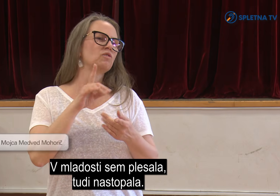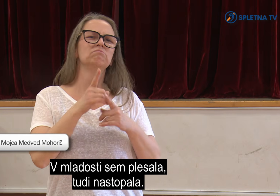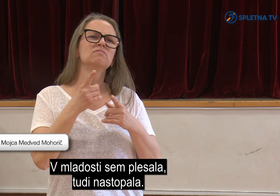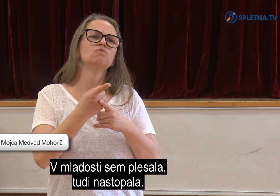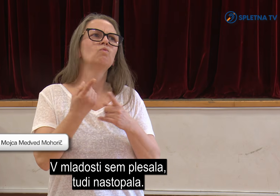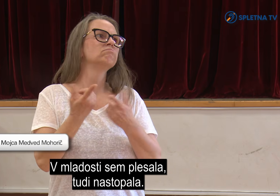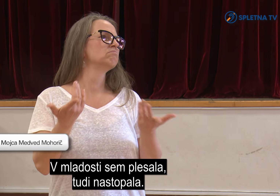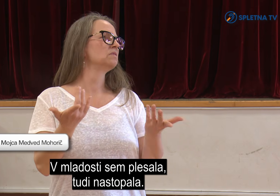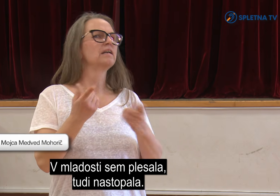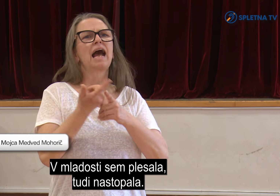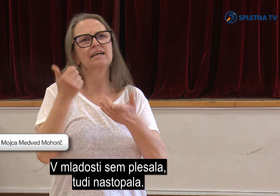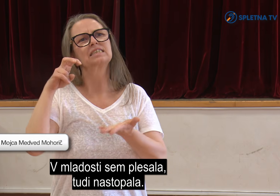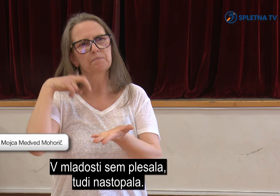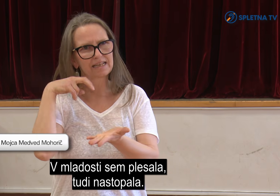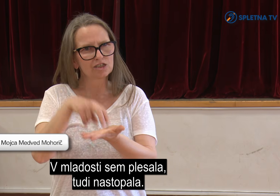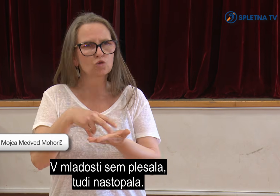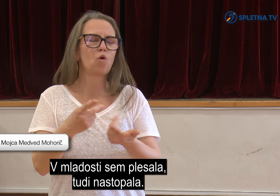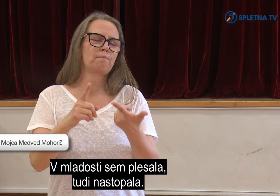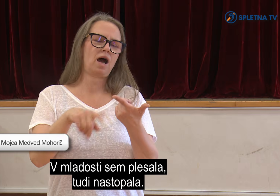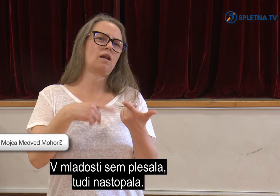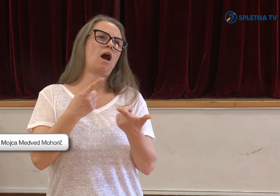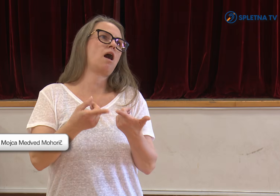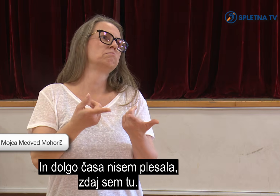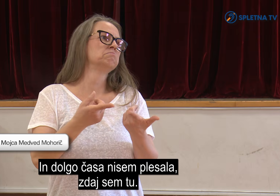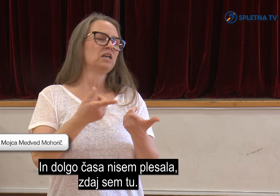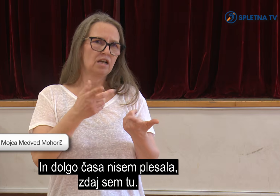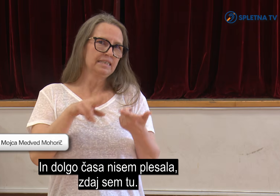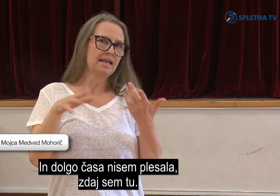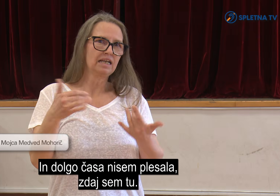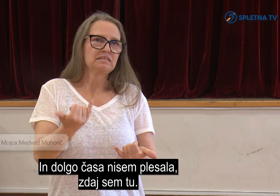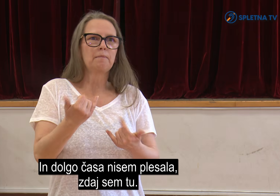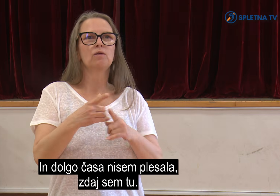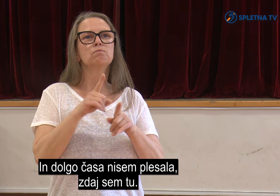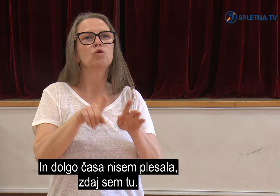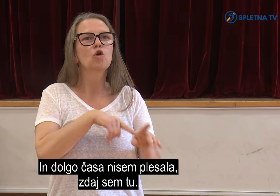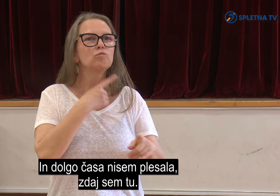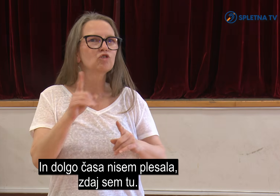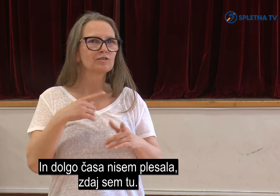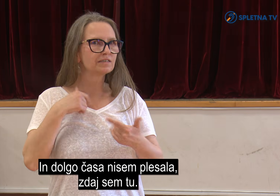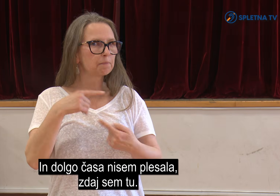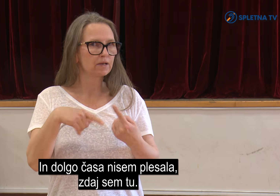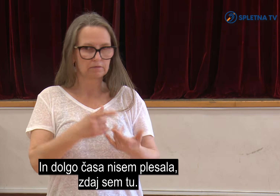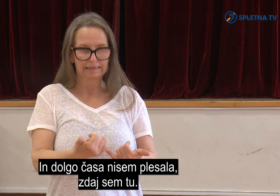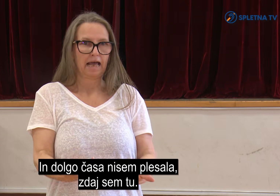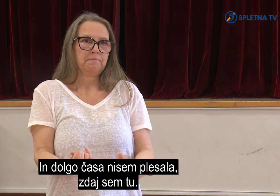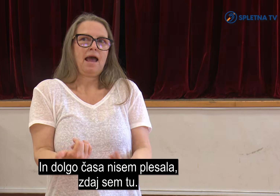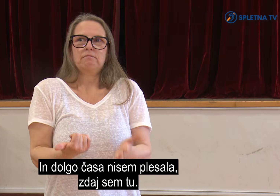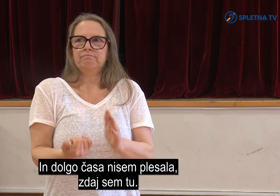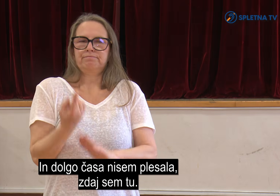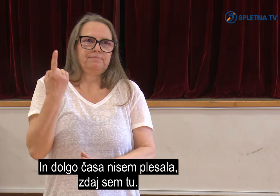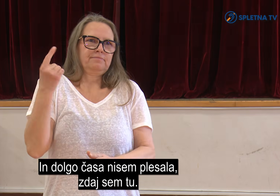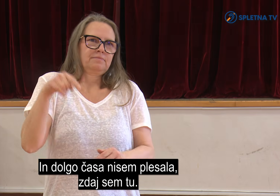V mladosti sem plesala, tudi nastopala. In dolgo časa nisem plesala. Zdaj sem tu.